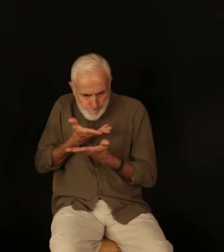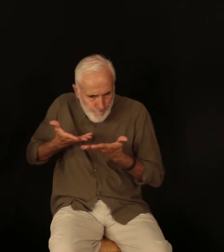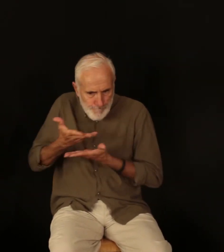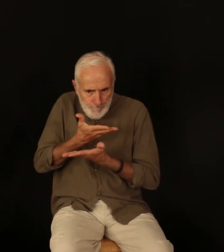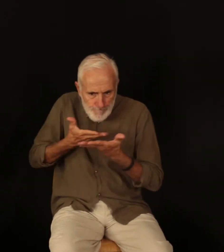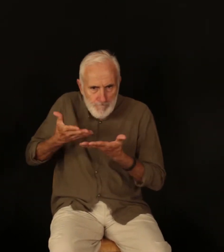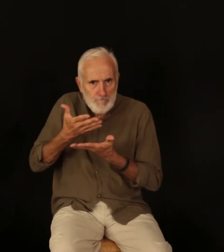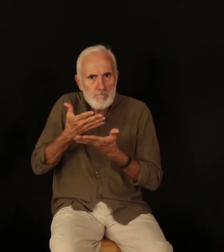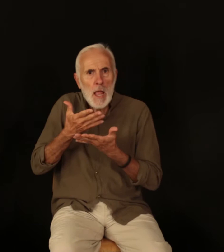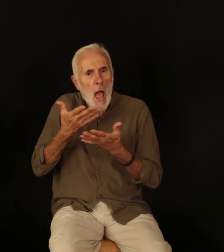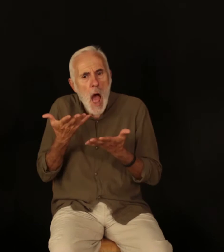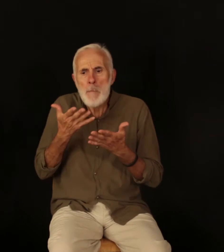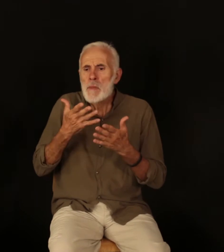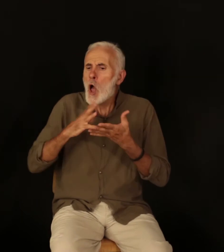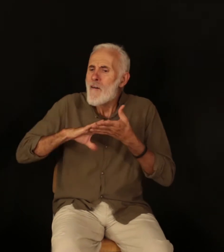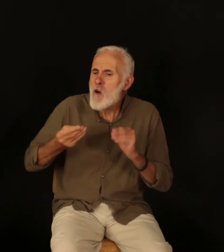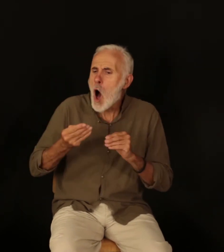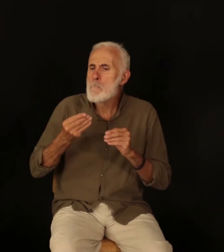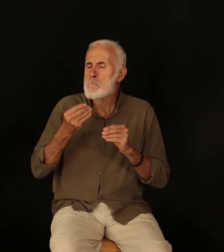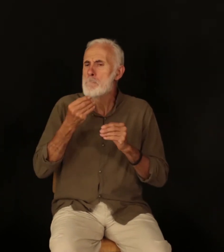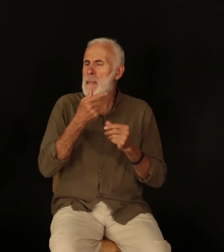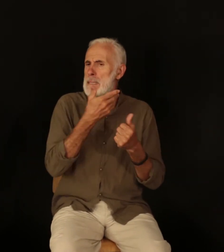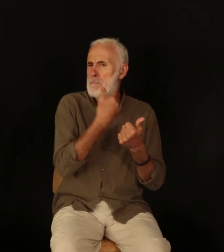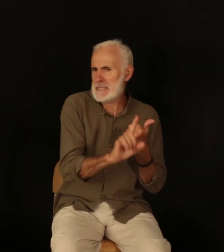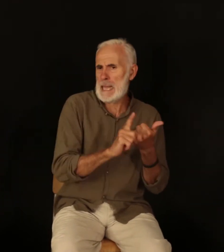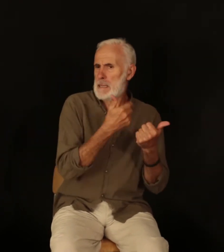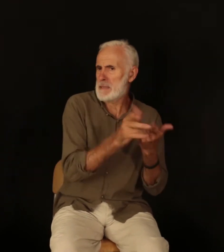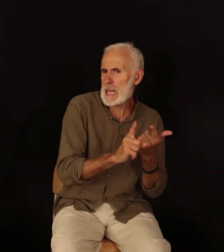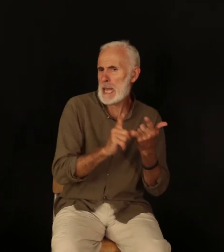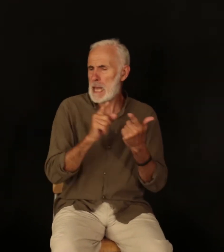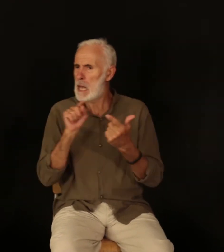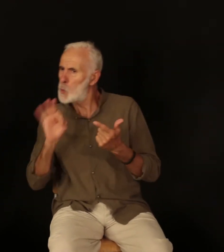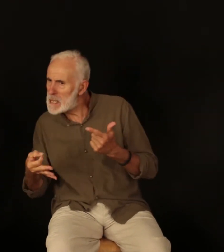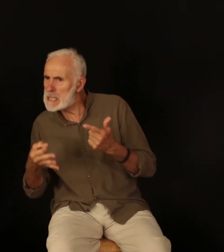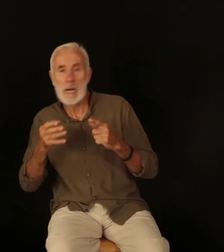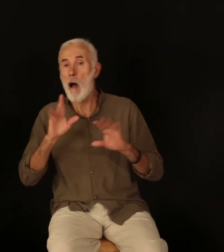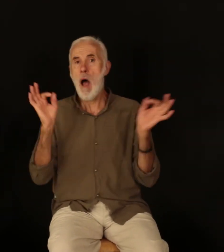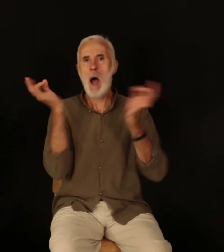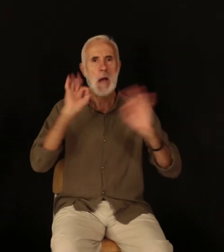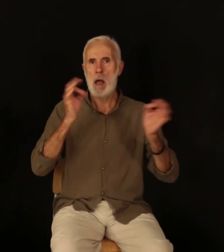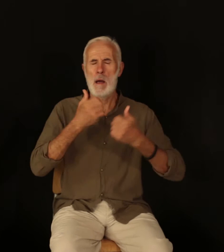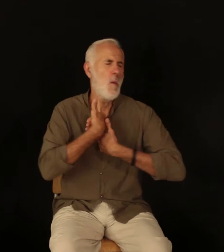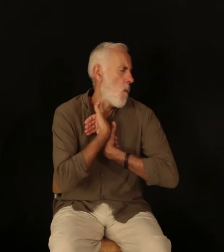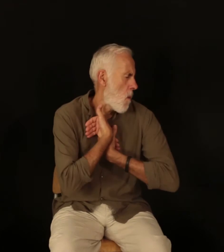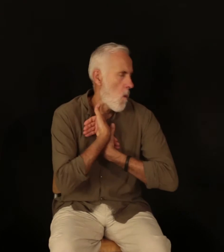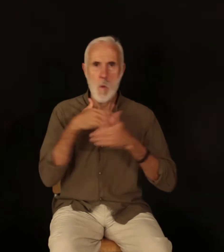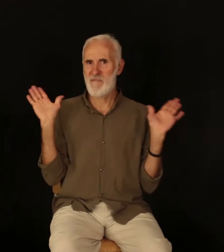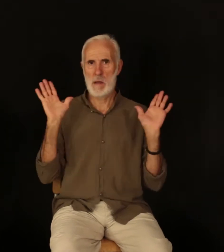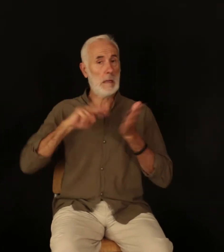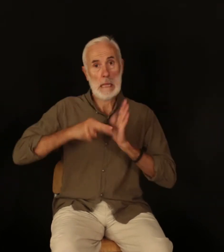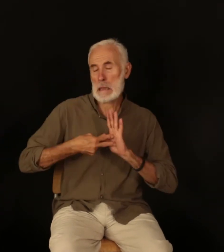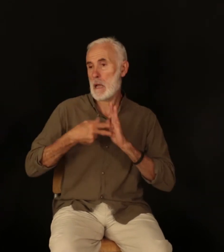sans se poser de limites sur les formes avec lesquelles ce collectif allait raconter le monde.